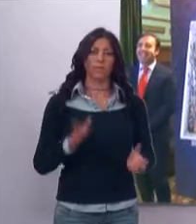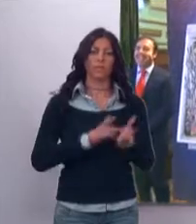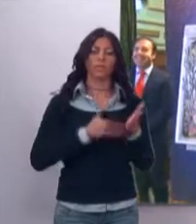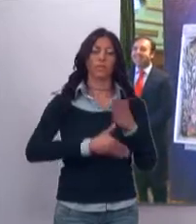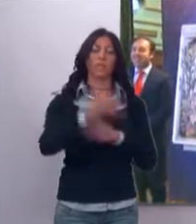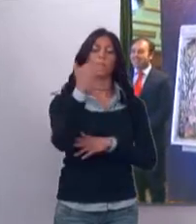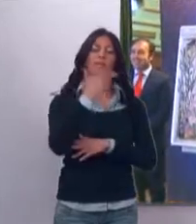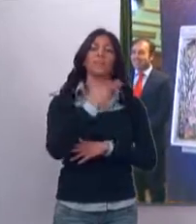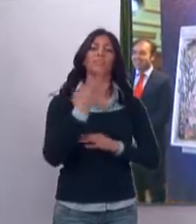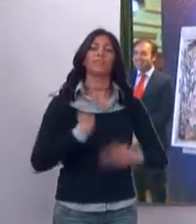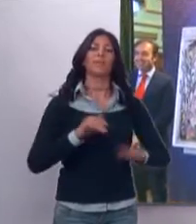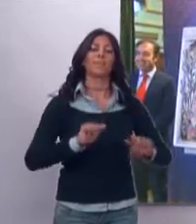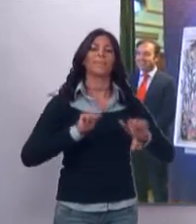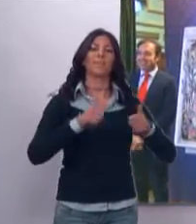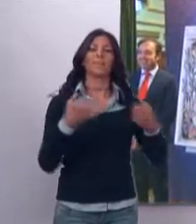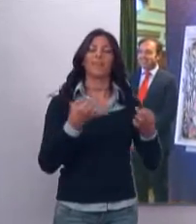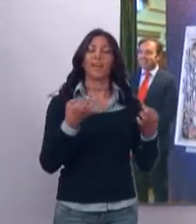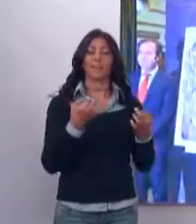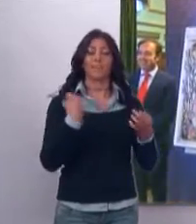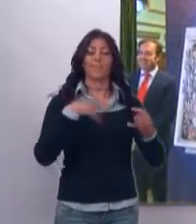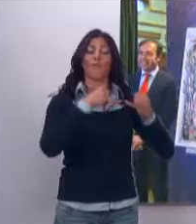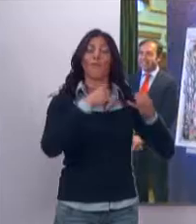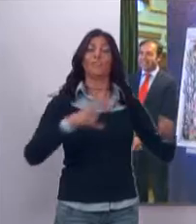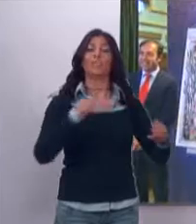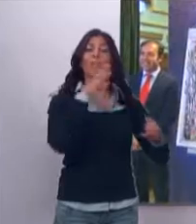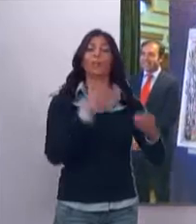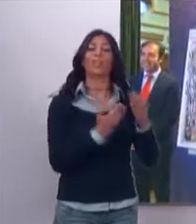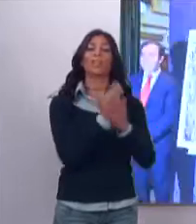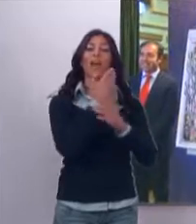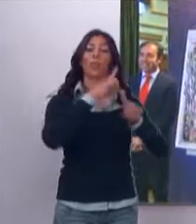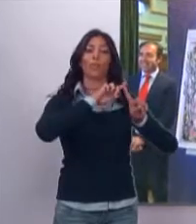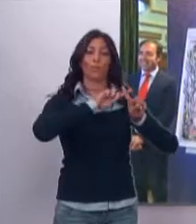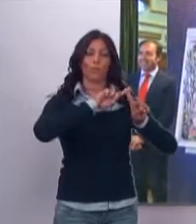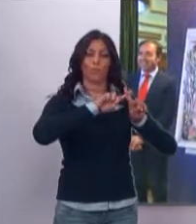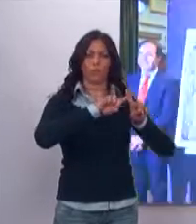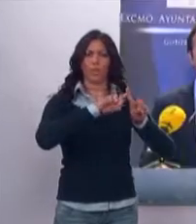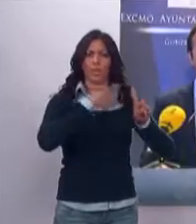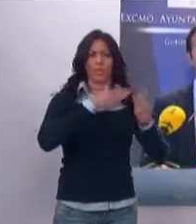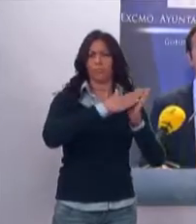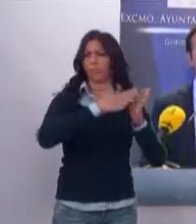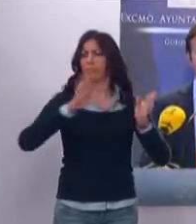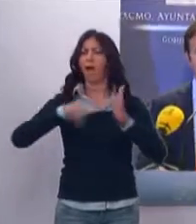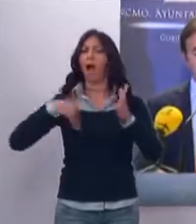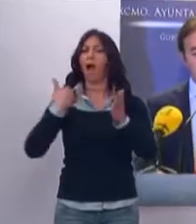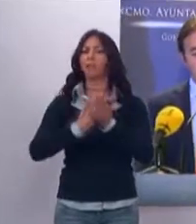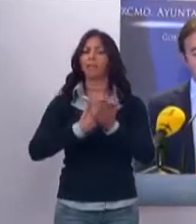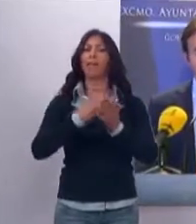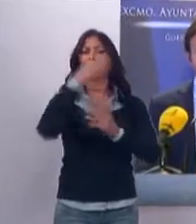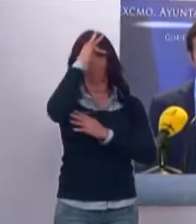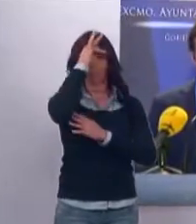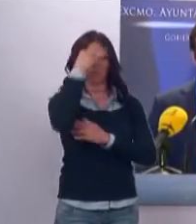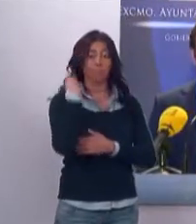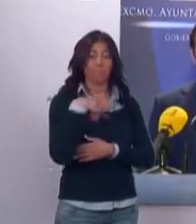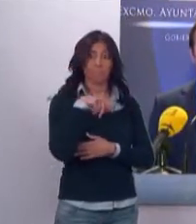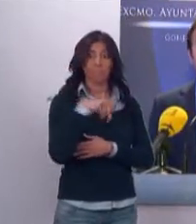O próximo viernes vai começar unha nova edición da festividade do Día da Cruz que se extenderá até o